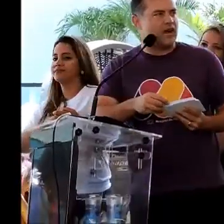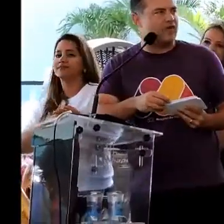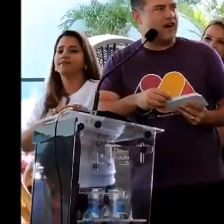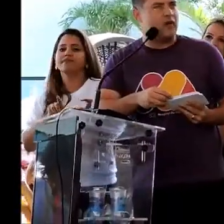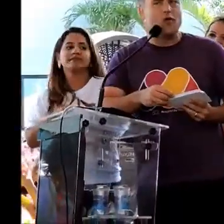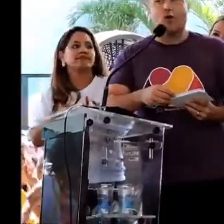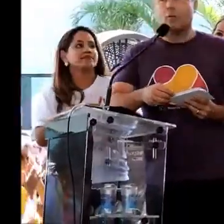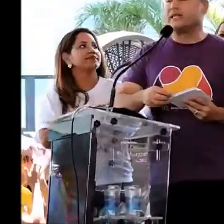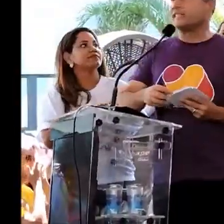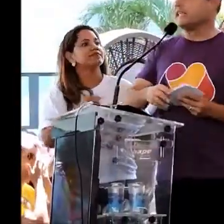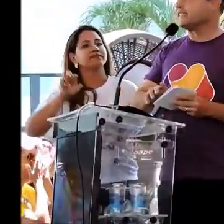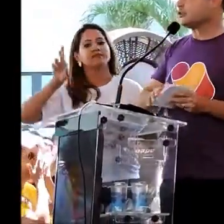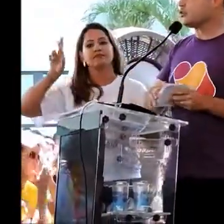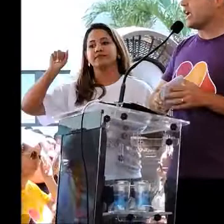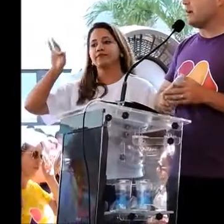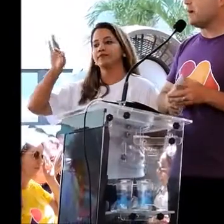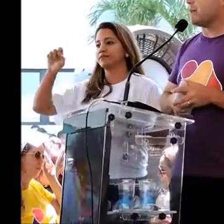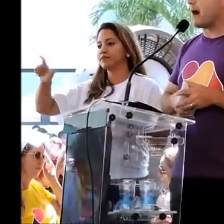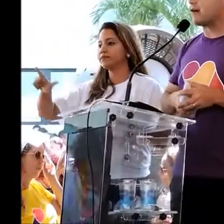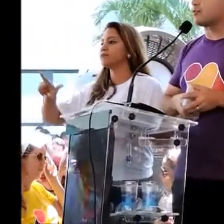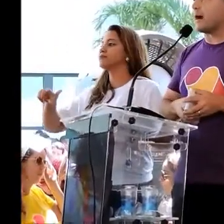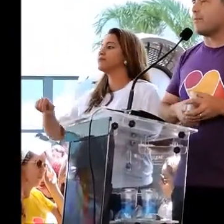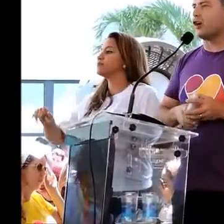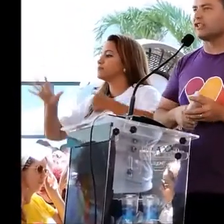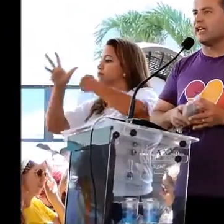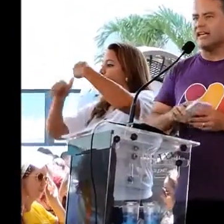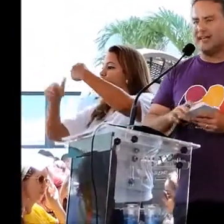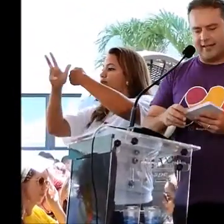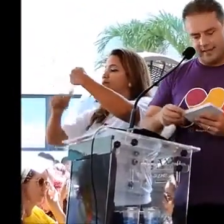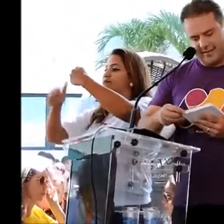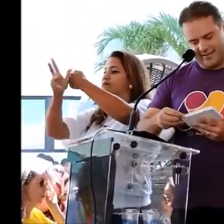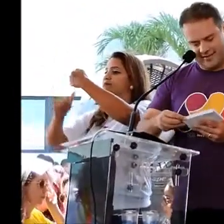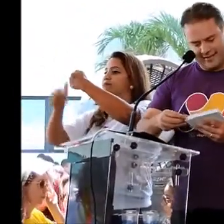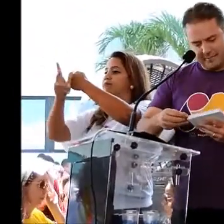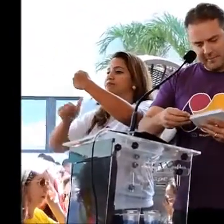saudar também, Rafael, o presidente do CRB, Marcos Barbosa,